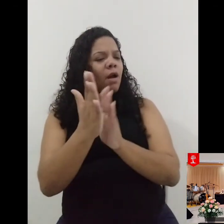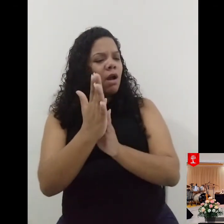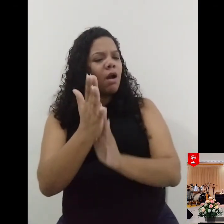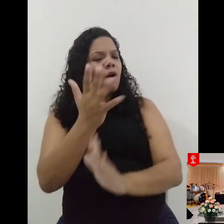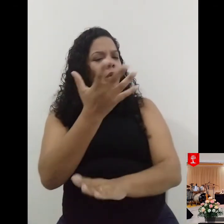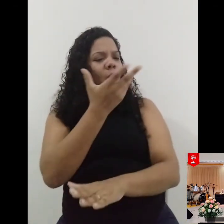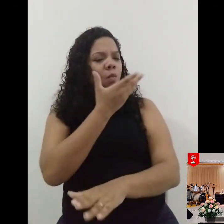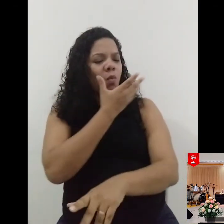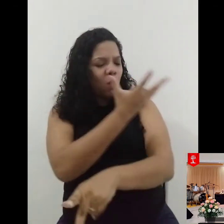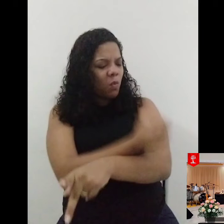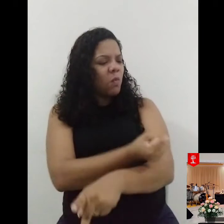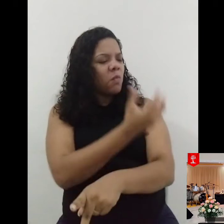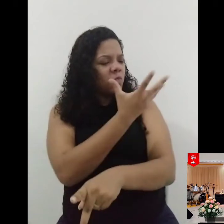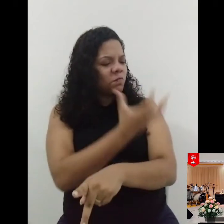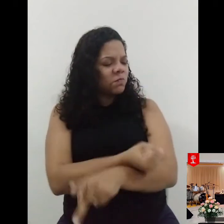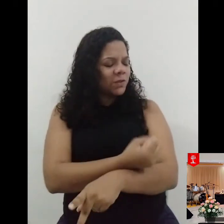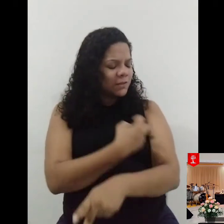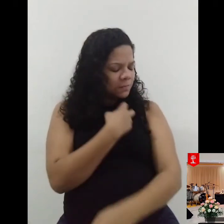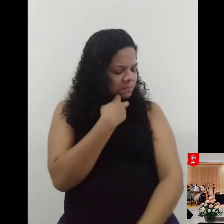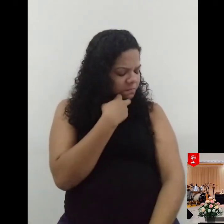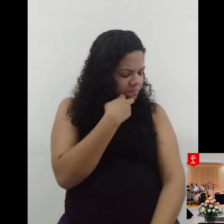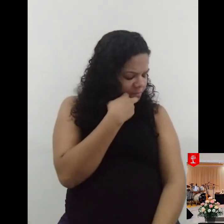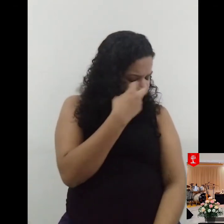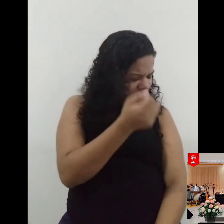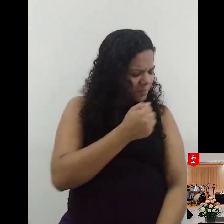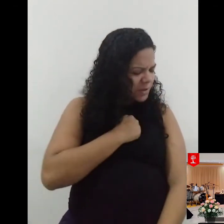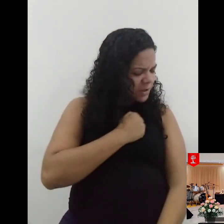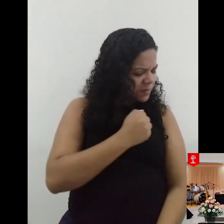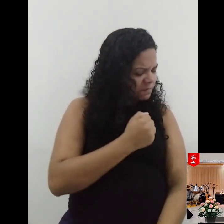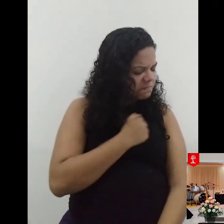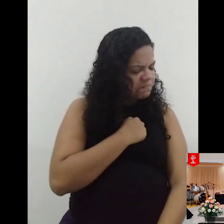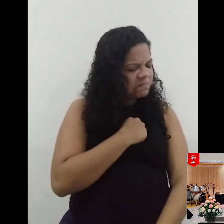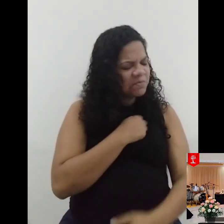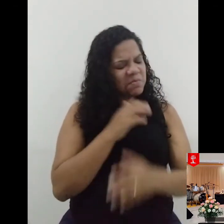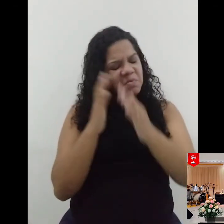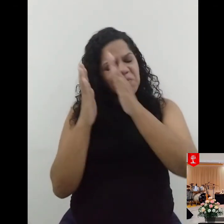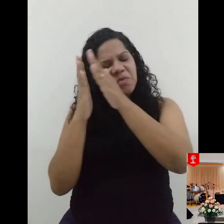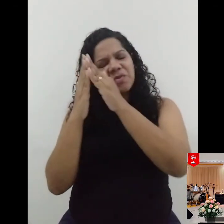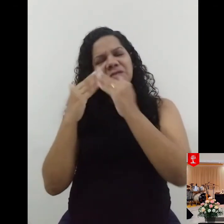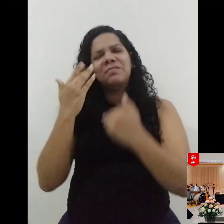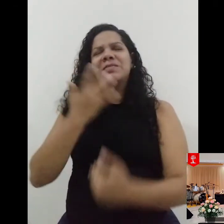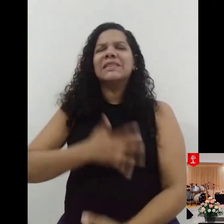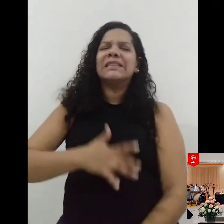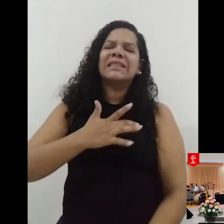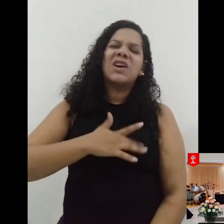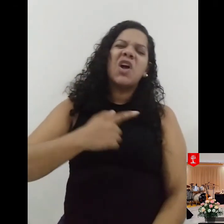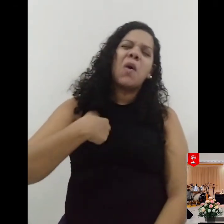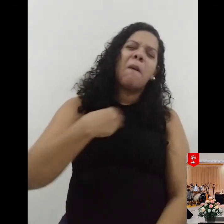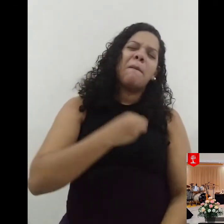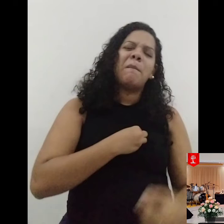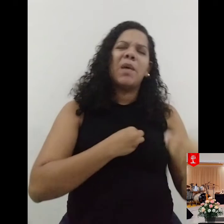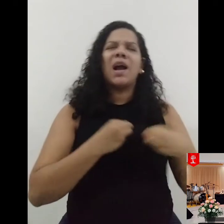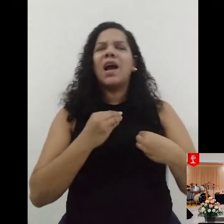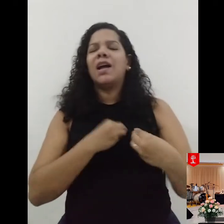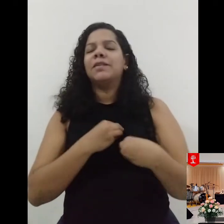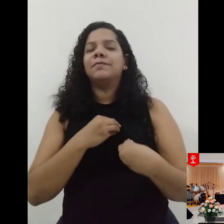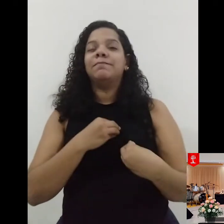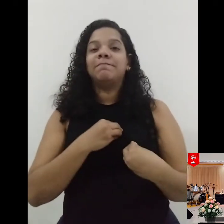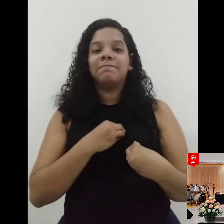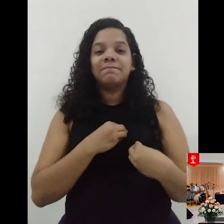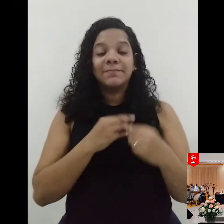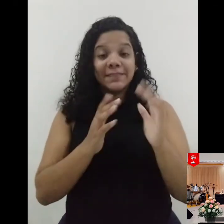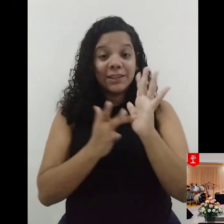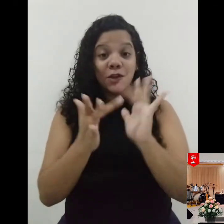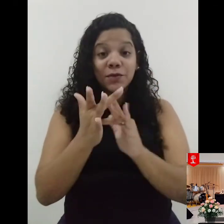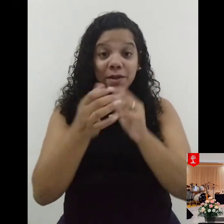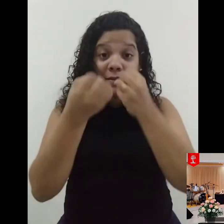reconhecendo os seus defeitos, aonde você precisa melhorar, aonde eu preciso melhorar. E o primeiro passo para a